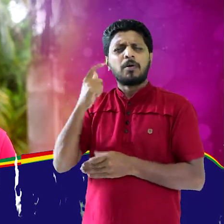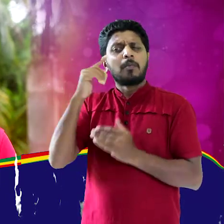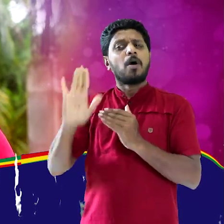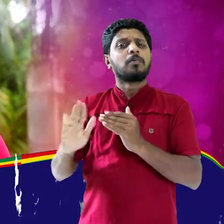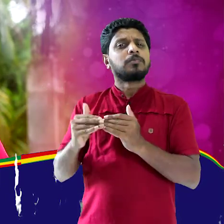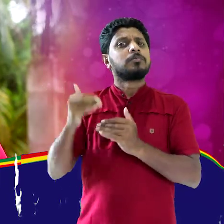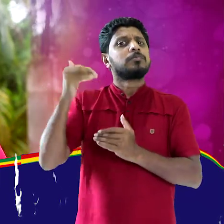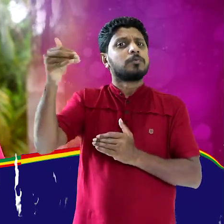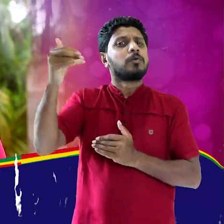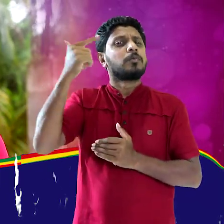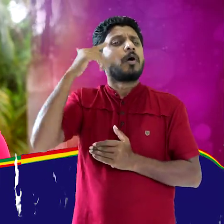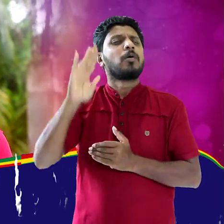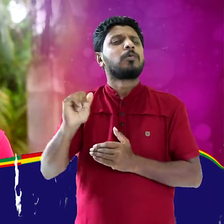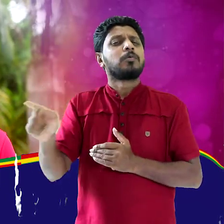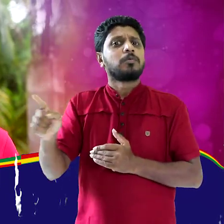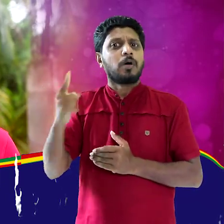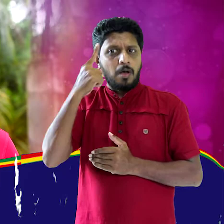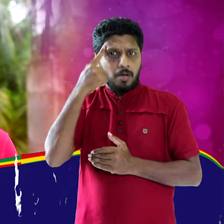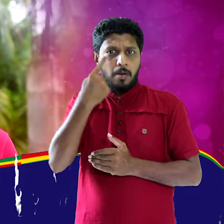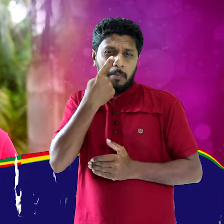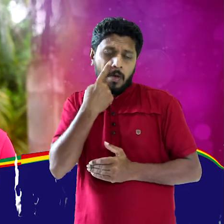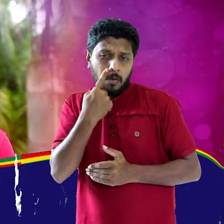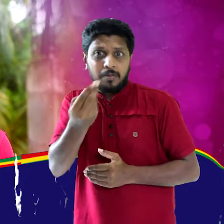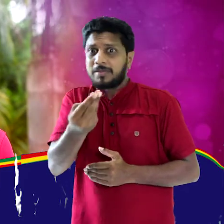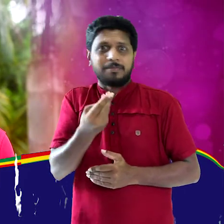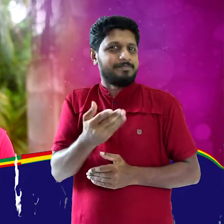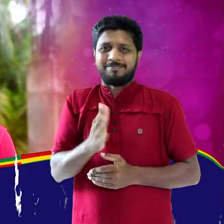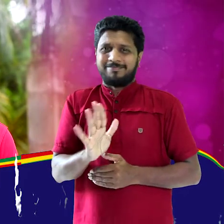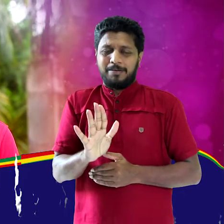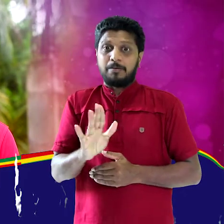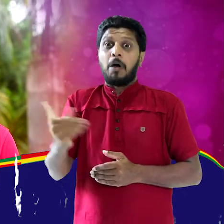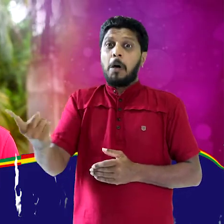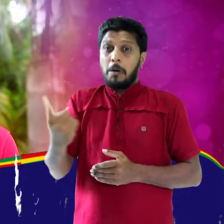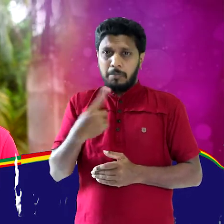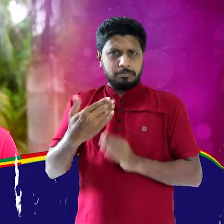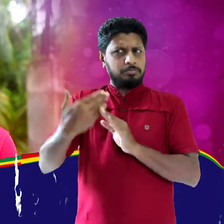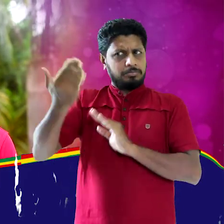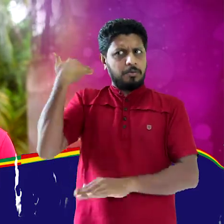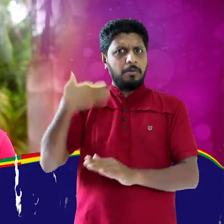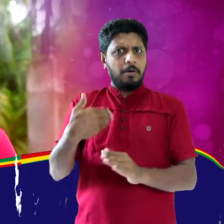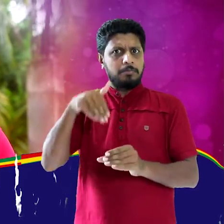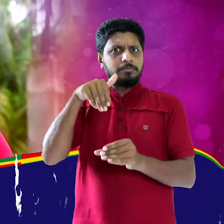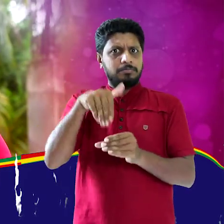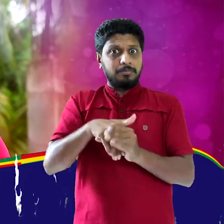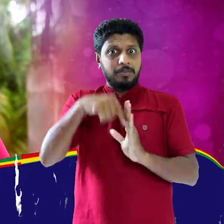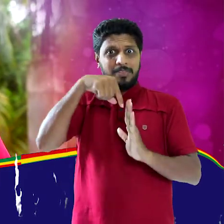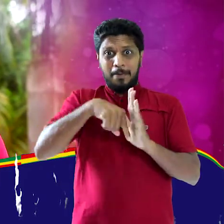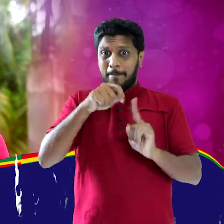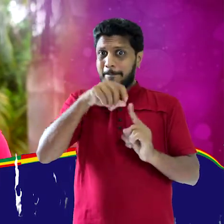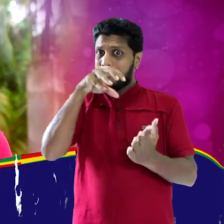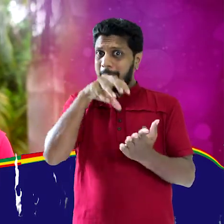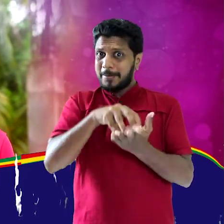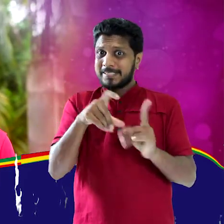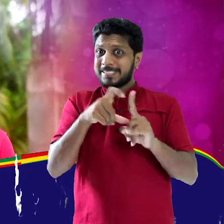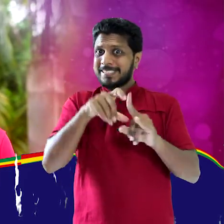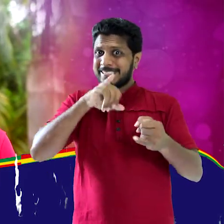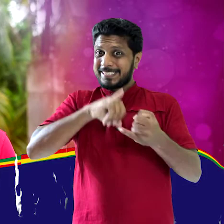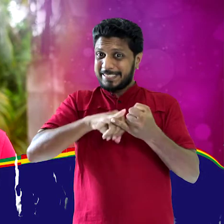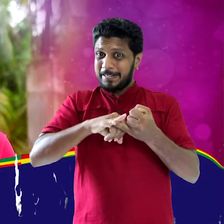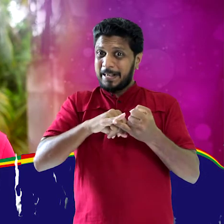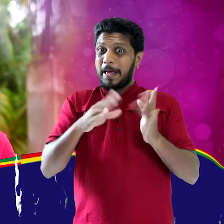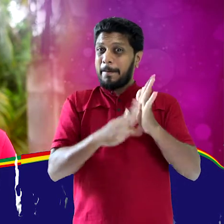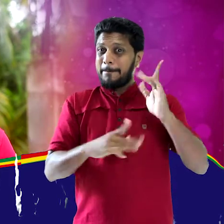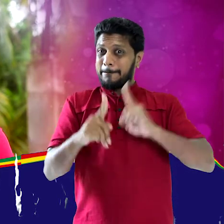වෙන්නේ ඔවුන් කෙරෙහි අනුකම්පාවක් නෙවෙයි. මම දකුණු බලා සමාජ සුබසාධන අමාත්‍යවරයා විදිහට කටයුතු කිරීමේදී මම දන්නවා අපි දකුණු බලා ආබාධිත දින උත්සවවලදී